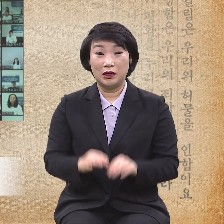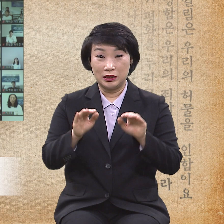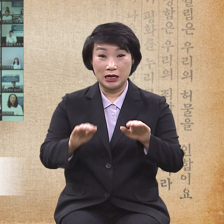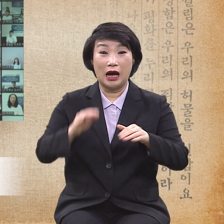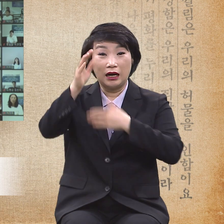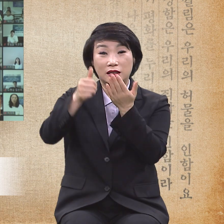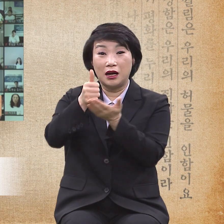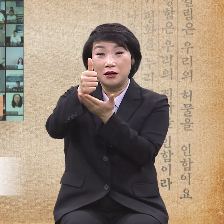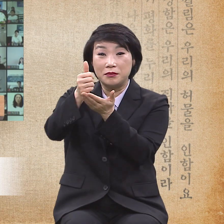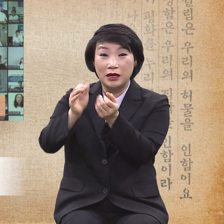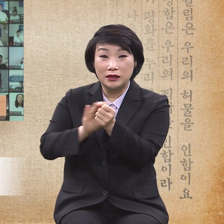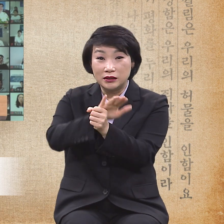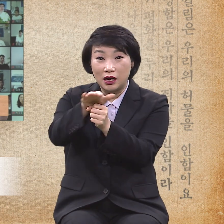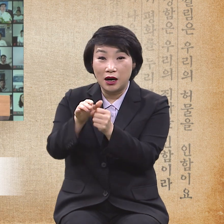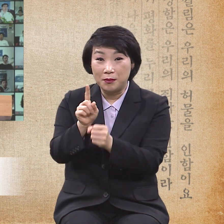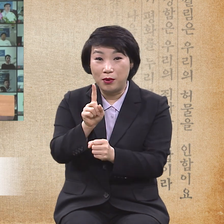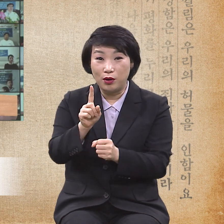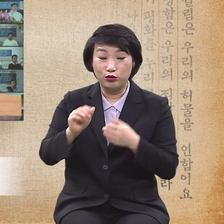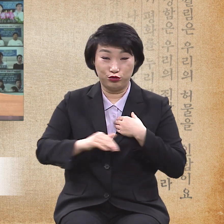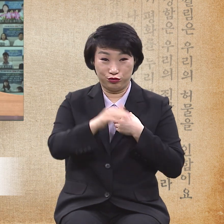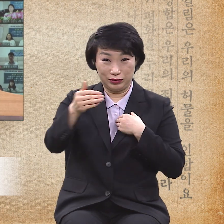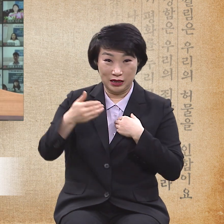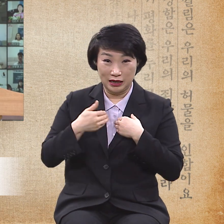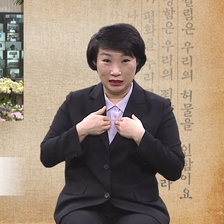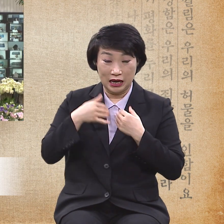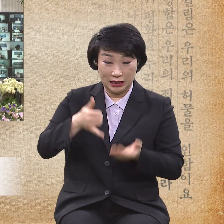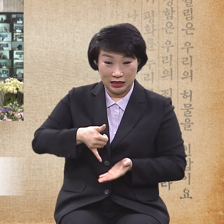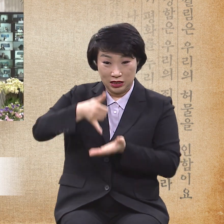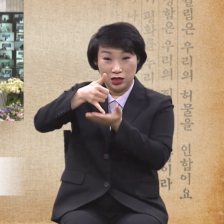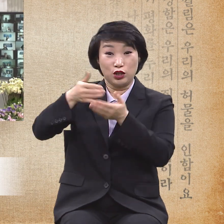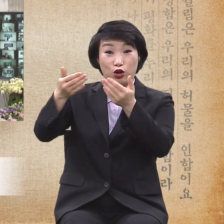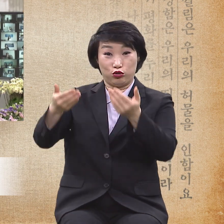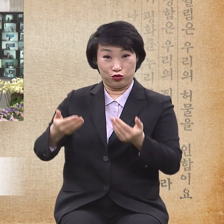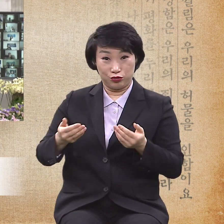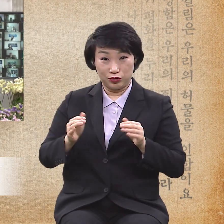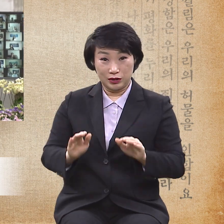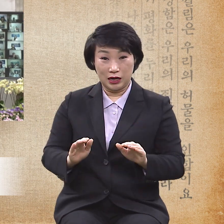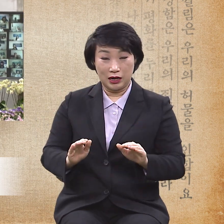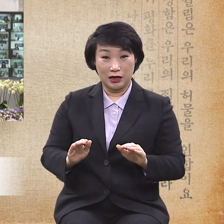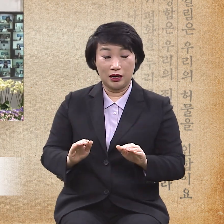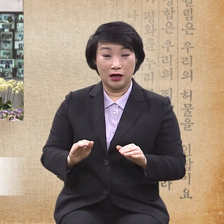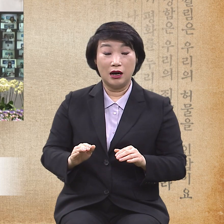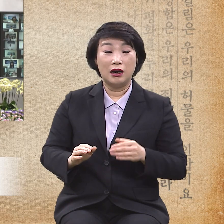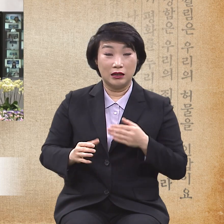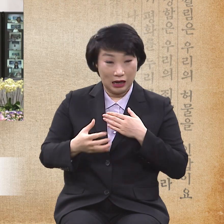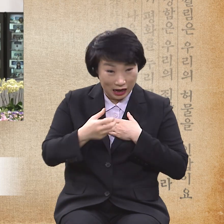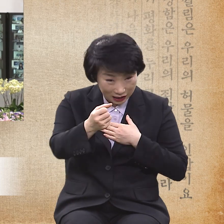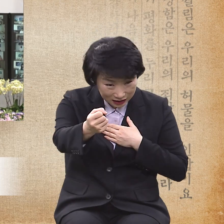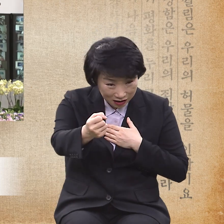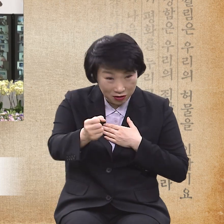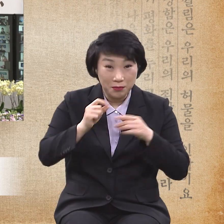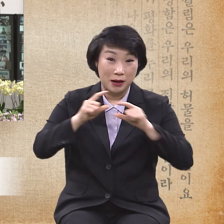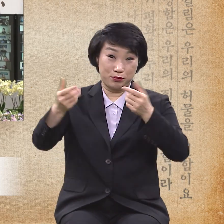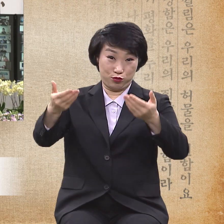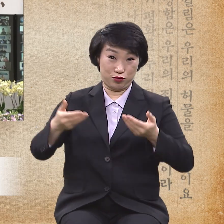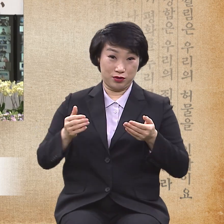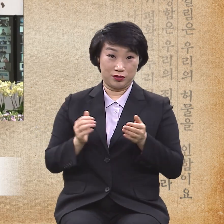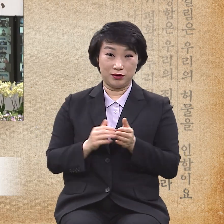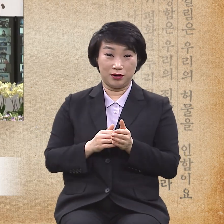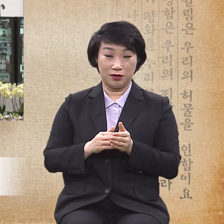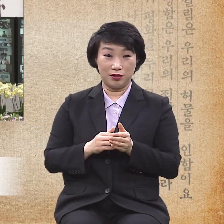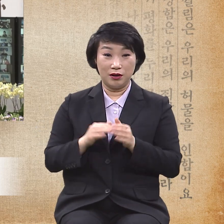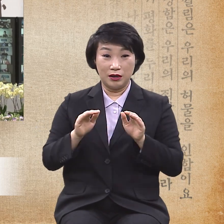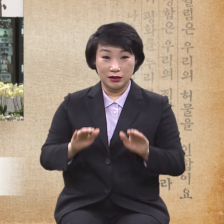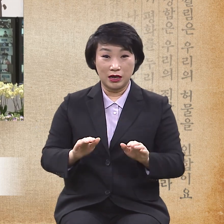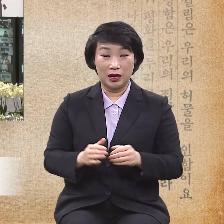하나님의 사랑은 우리에게 인격을 주시고 받으라고 말씀하시면서